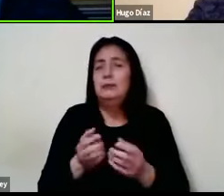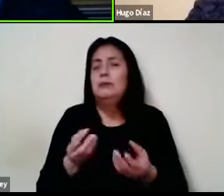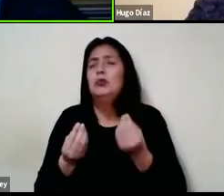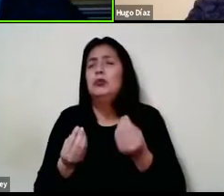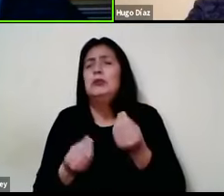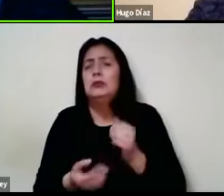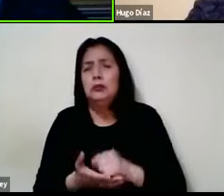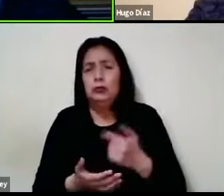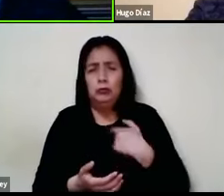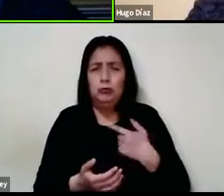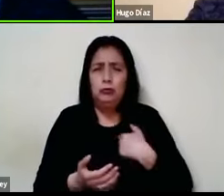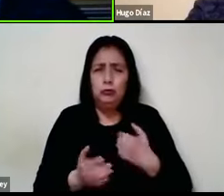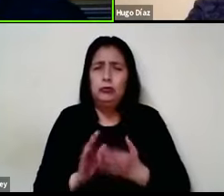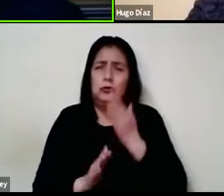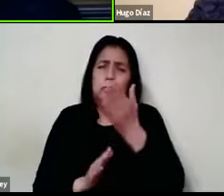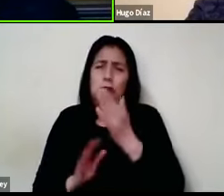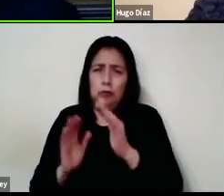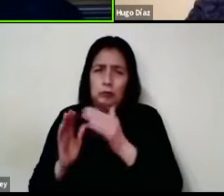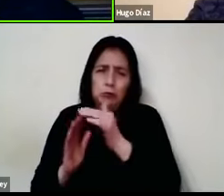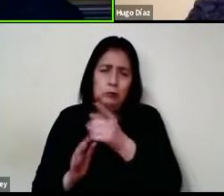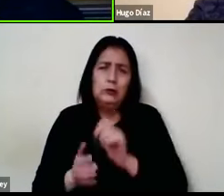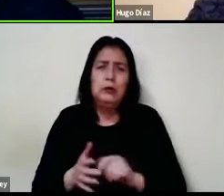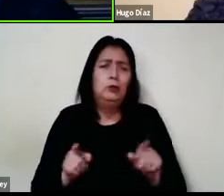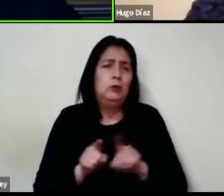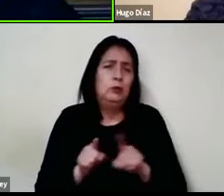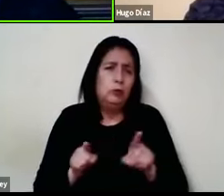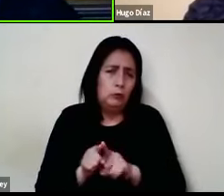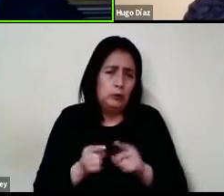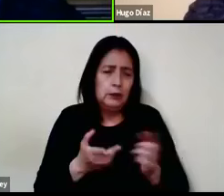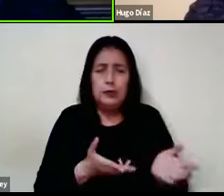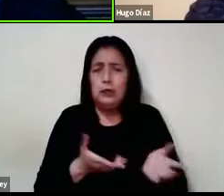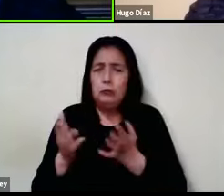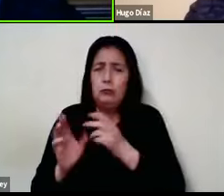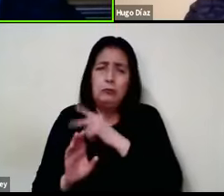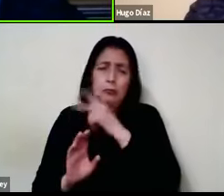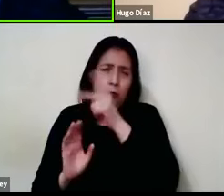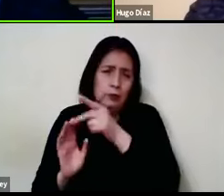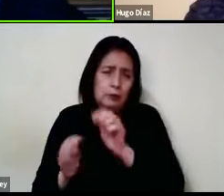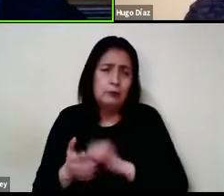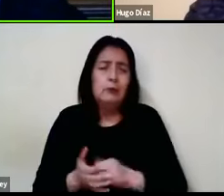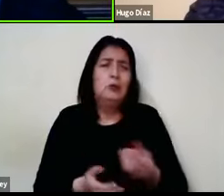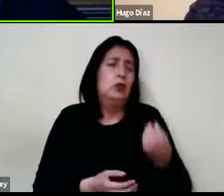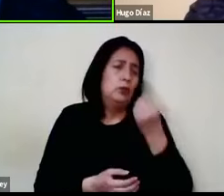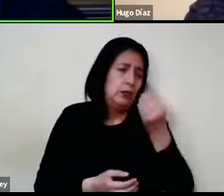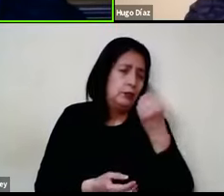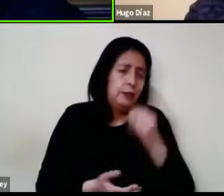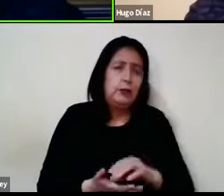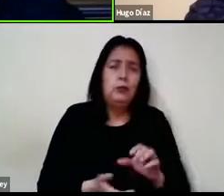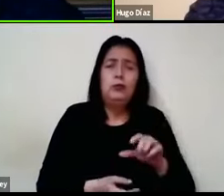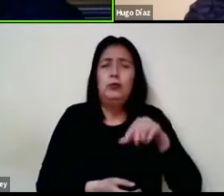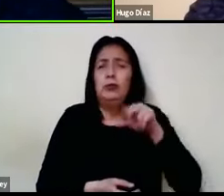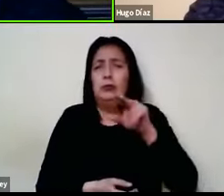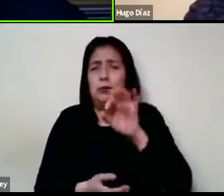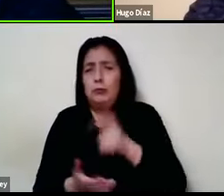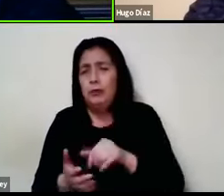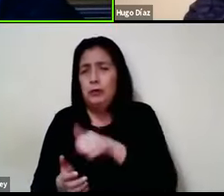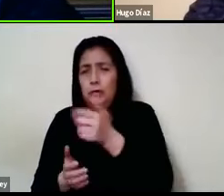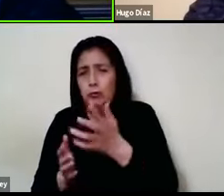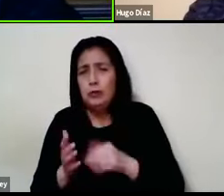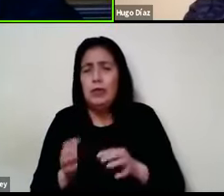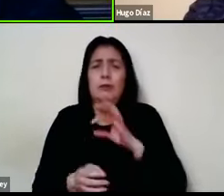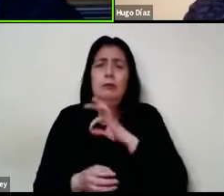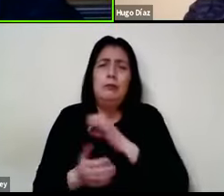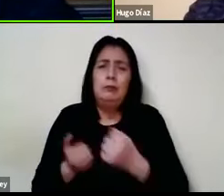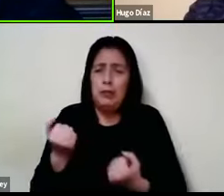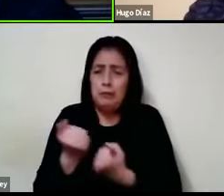Y yo estoy en algunas comunidades a la misma vez que llevo los programas de los alimentos de Caliwarma, unos textitos más, y ahí aprovecho en hacer el